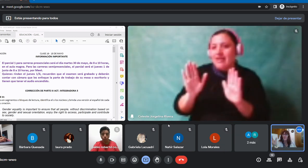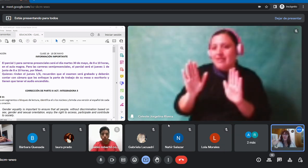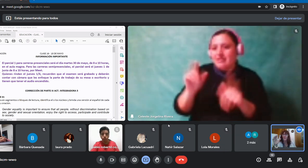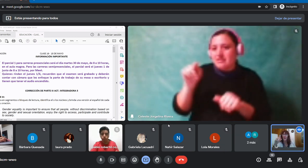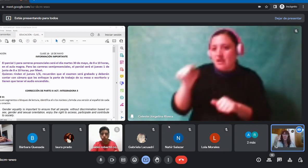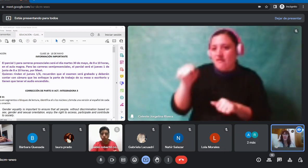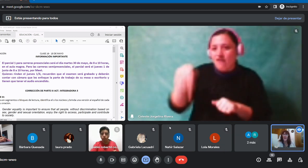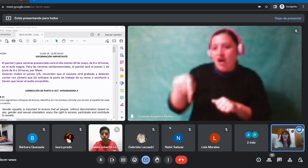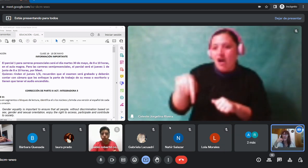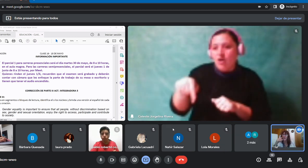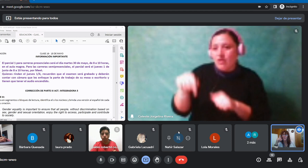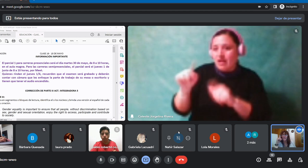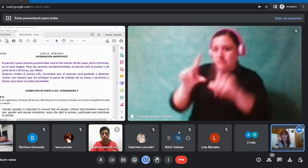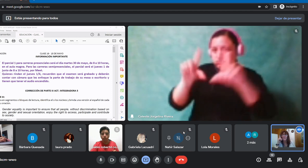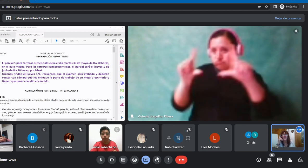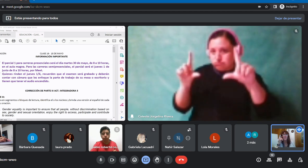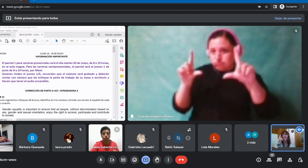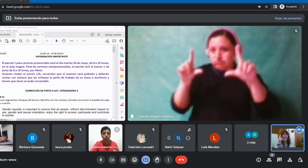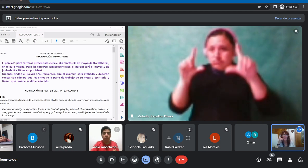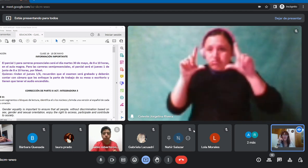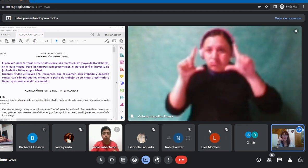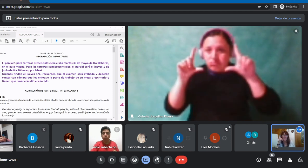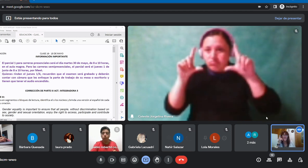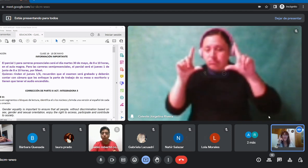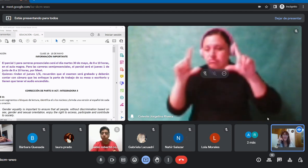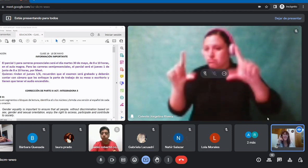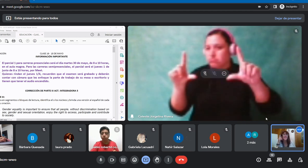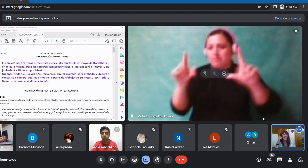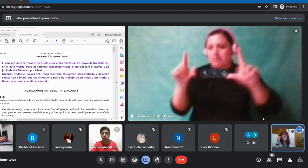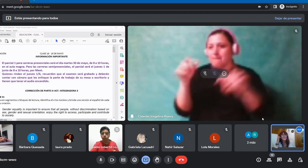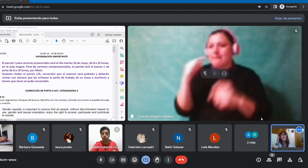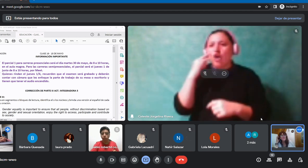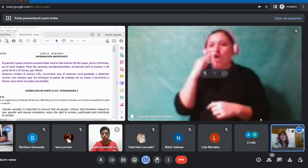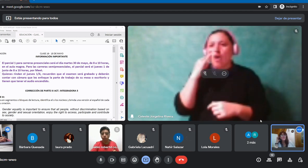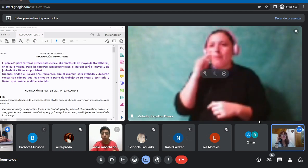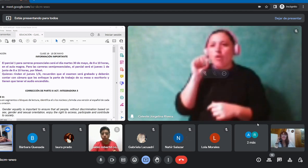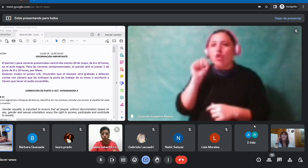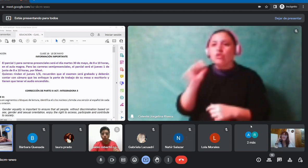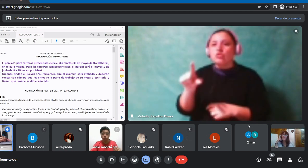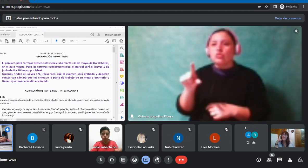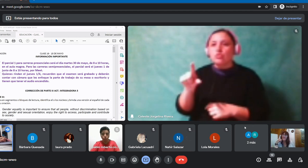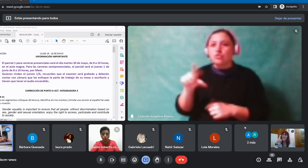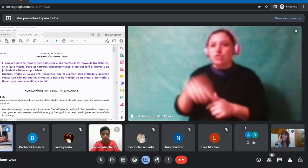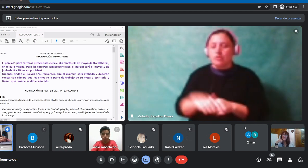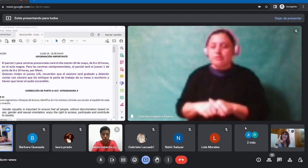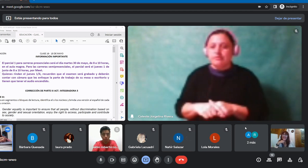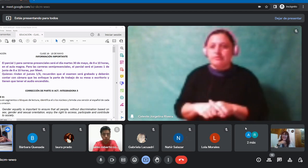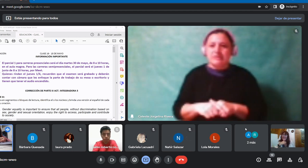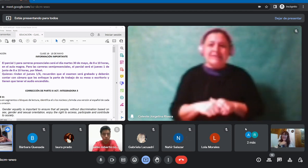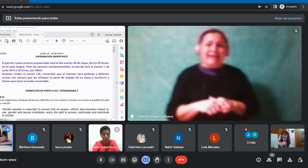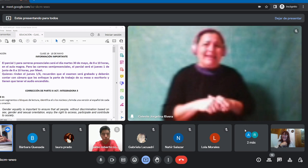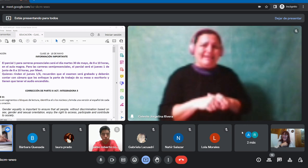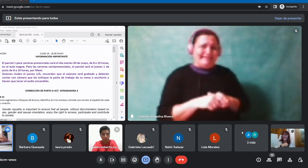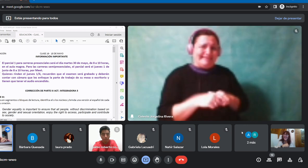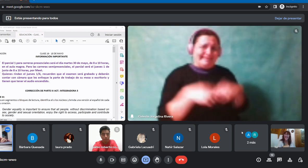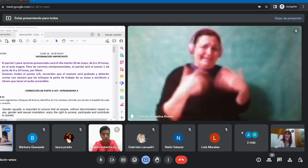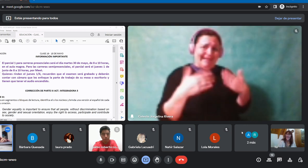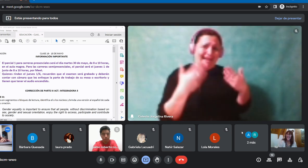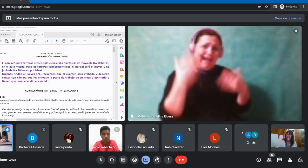Podés enfocar tu cara o como te quede más cómoda la cámara, ¿sí? La cara la tengo